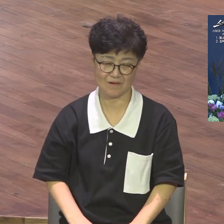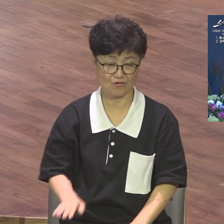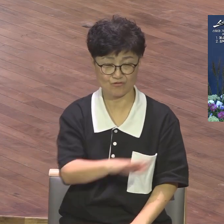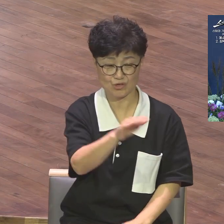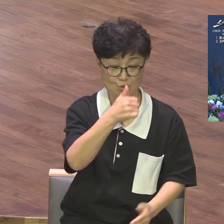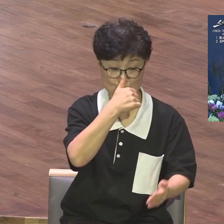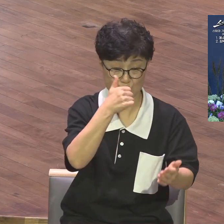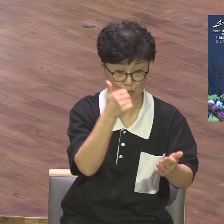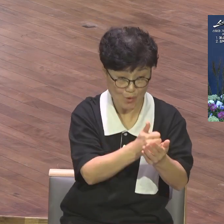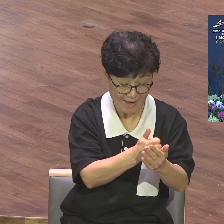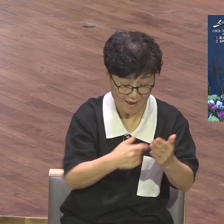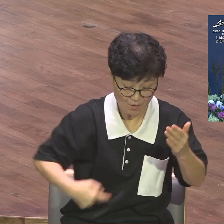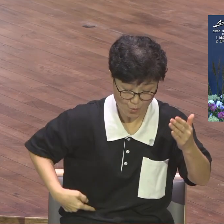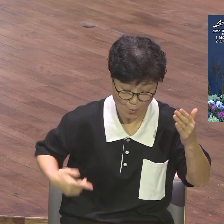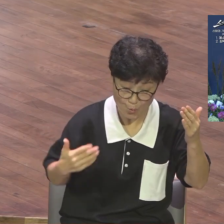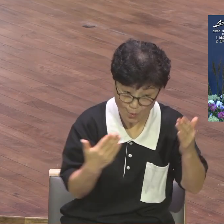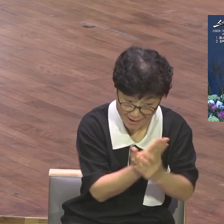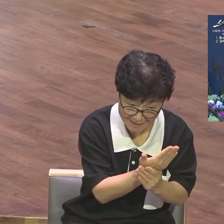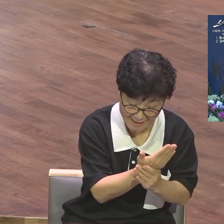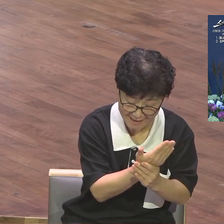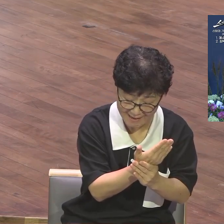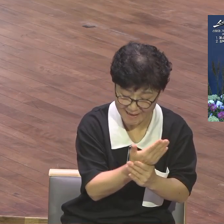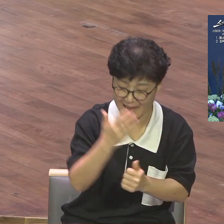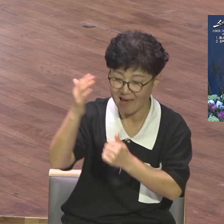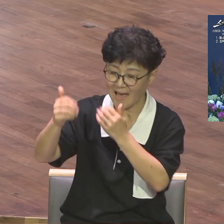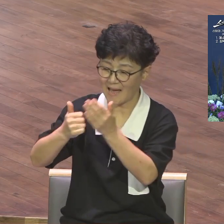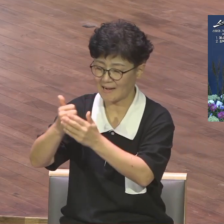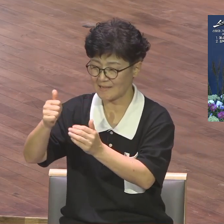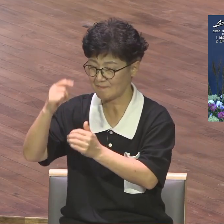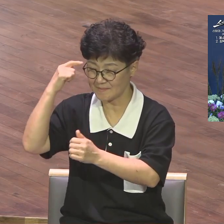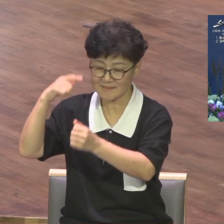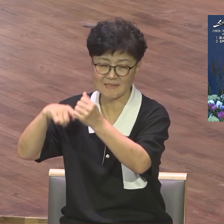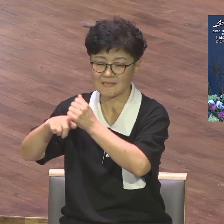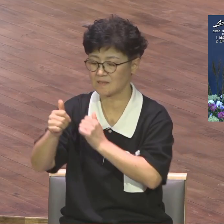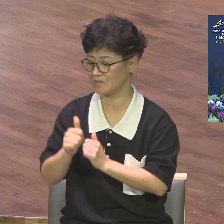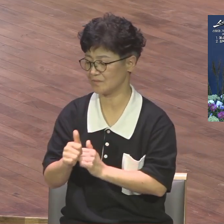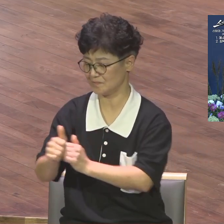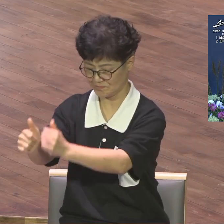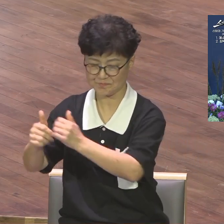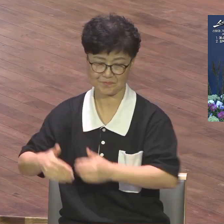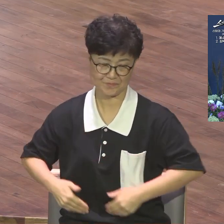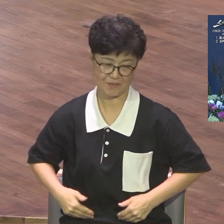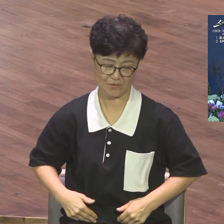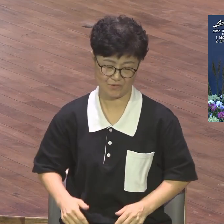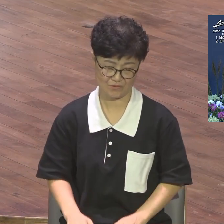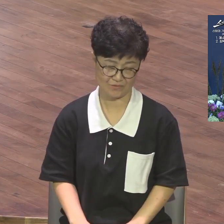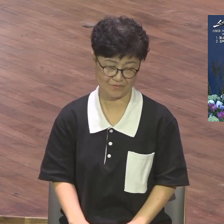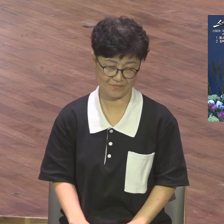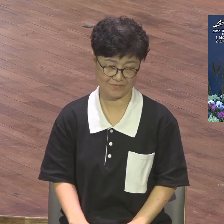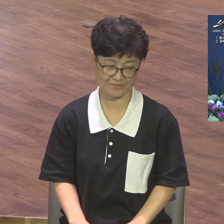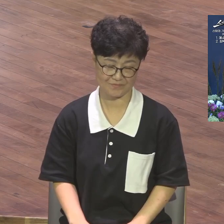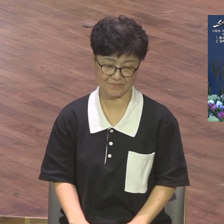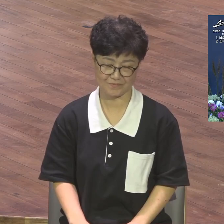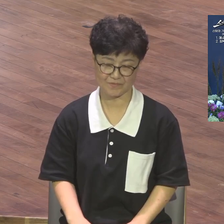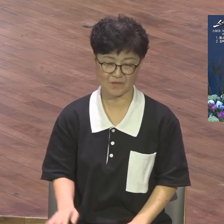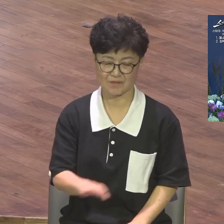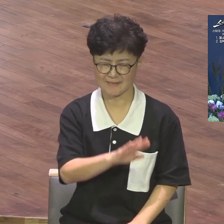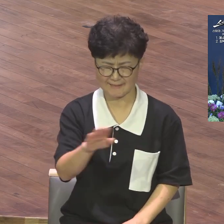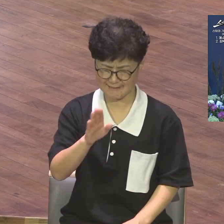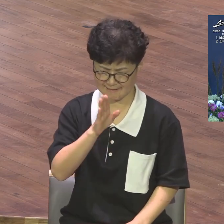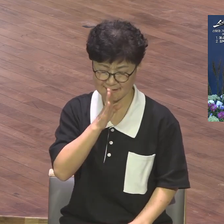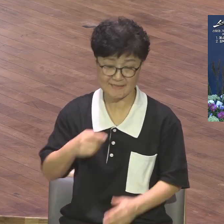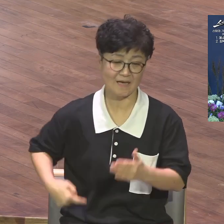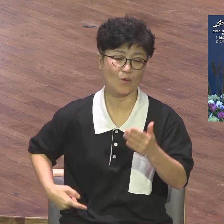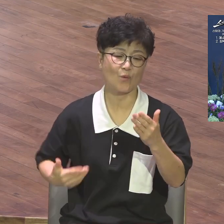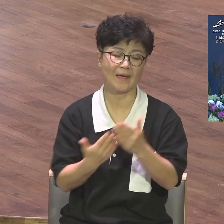나아가서 하나님의 뜻을 따르는 것까지. 돌아서서 하나님 편에 서는 것까지. 이것이 바로 진정한 회개인